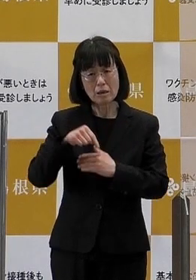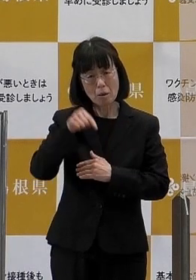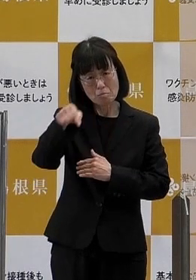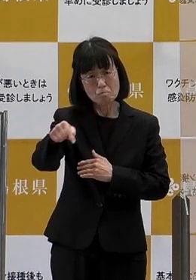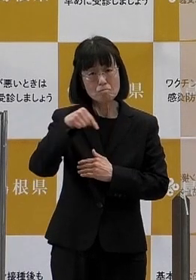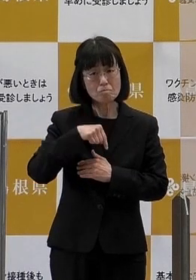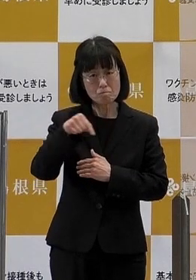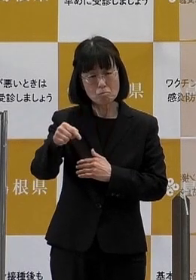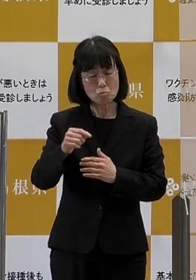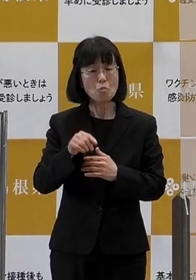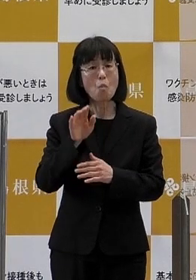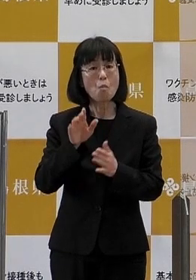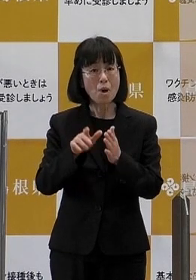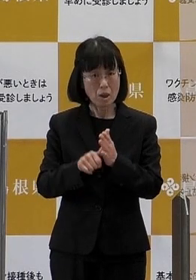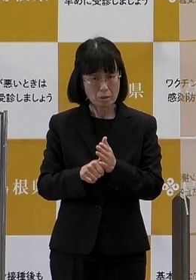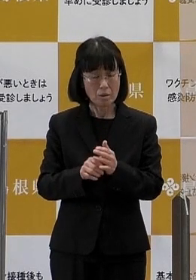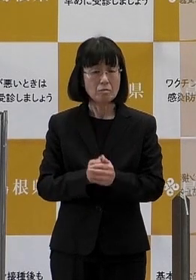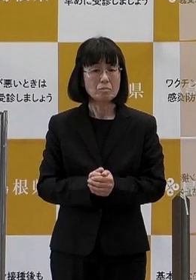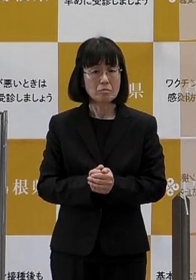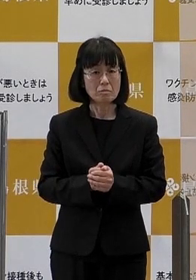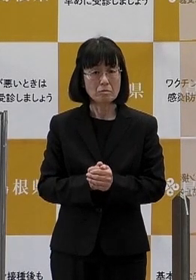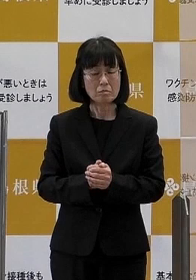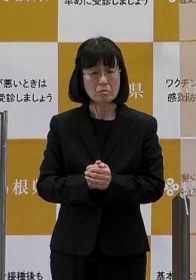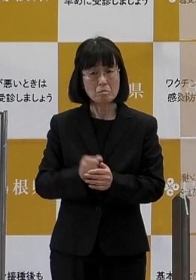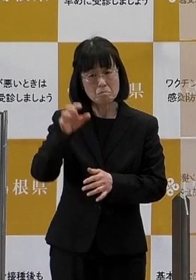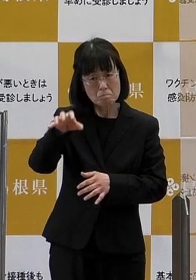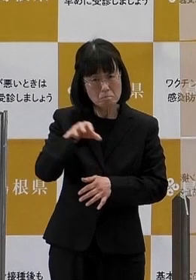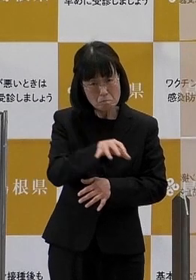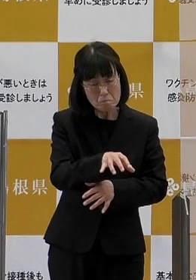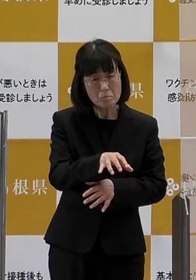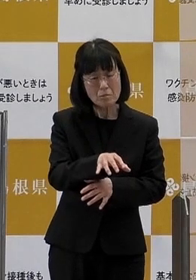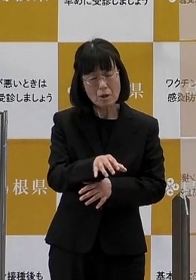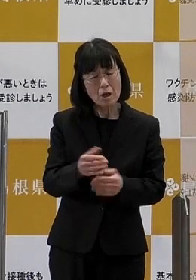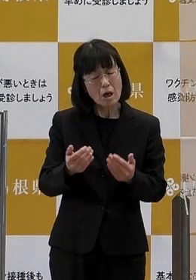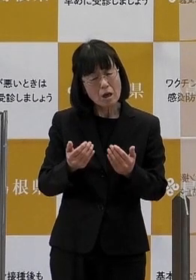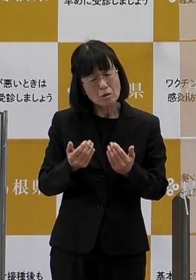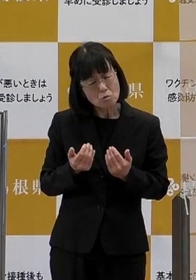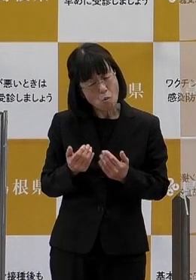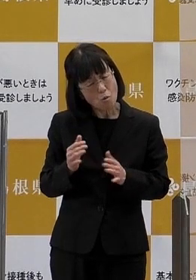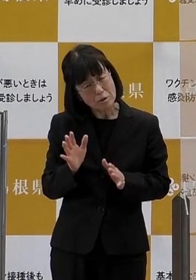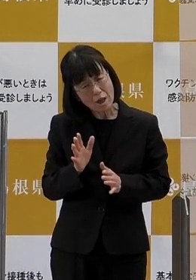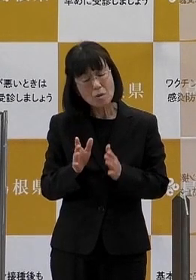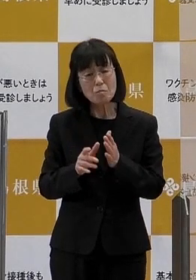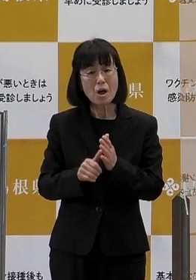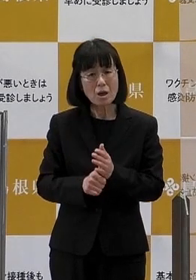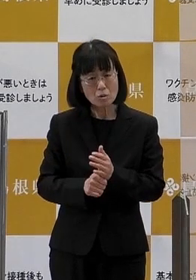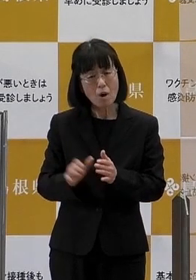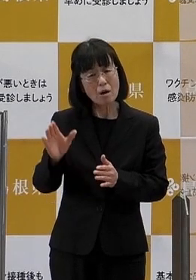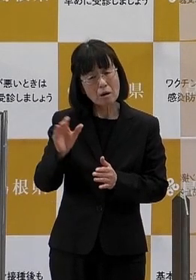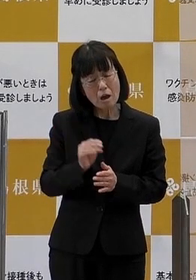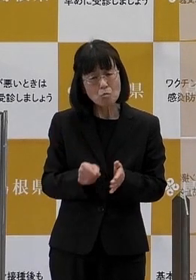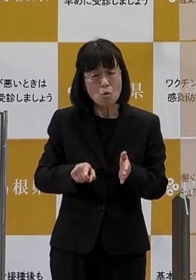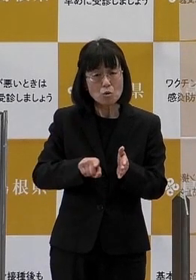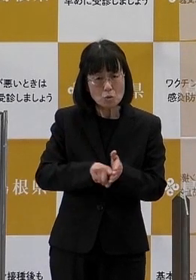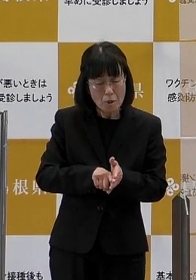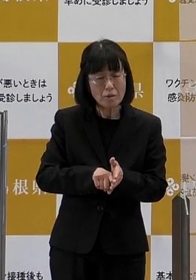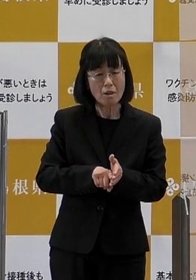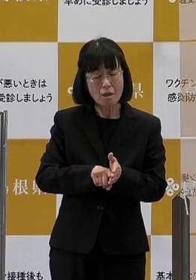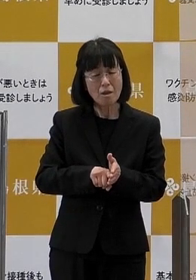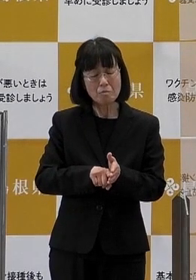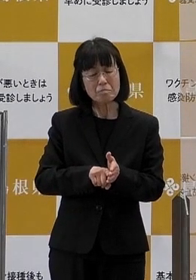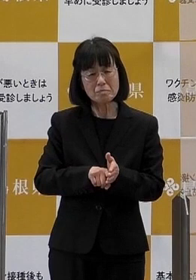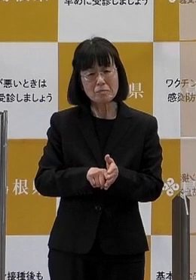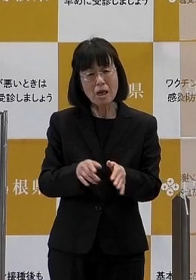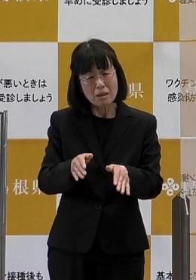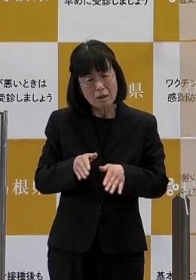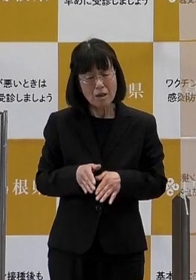。都道府県をまたぐ不要不急の移動につきましては規制も含めて極力控えて